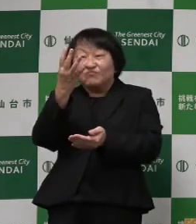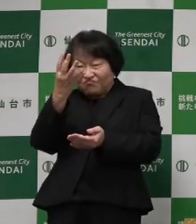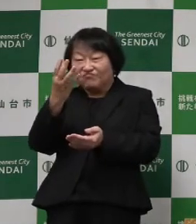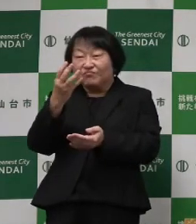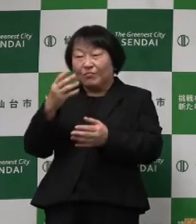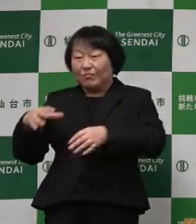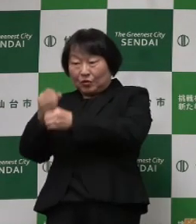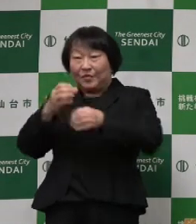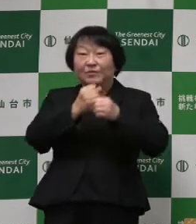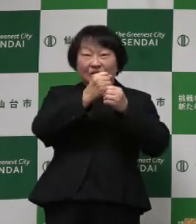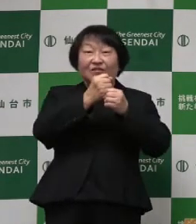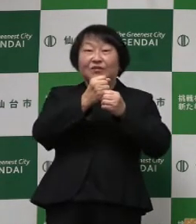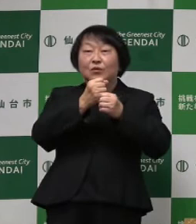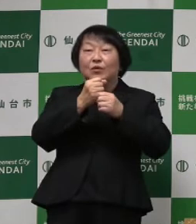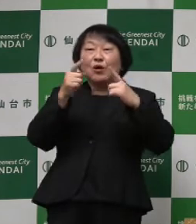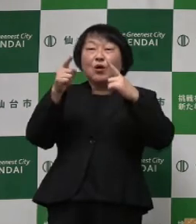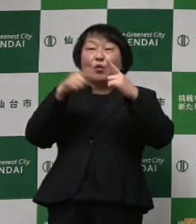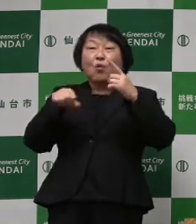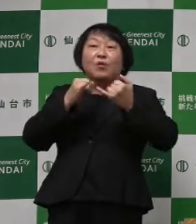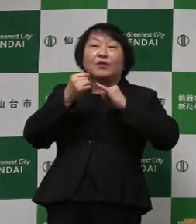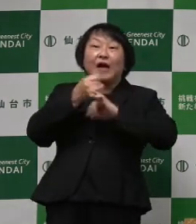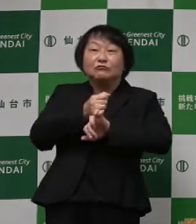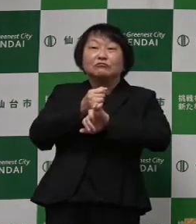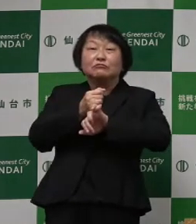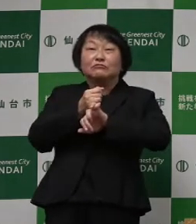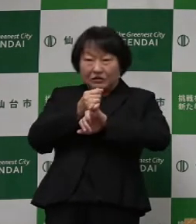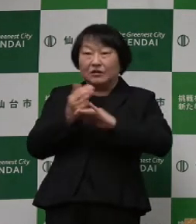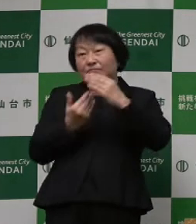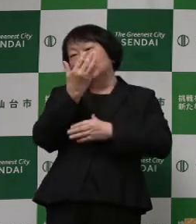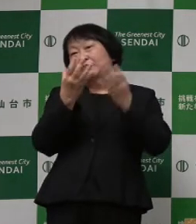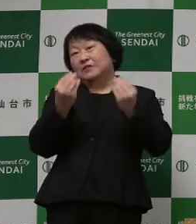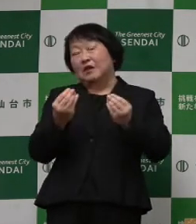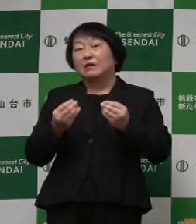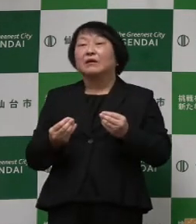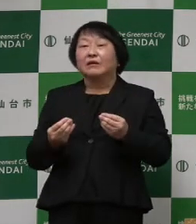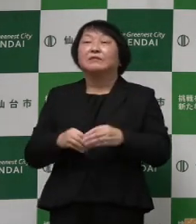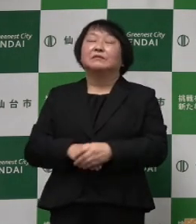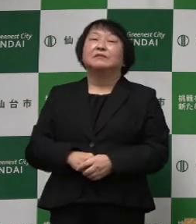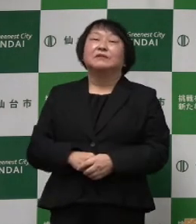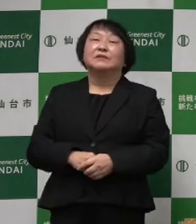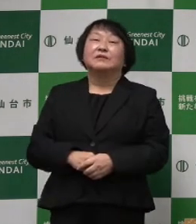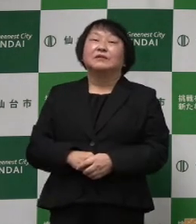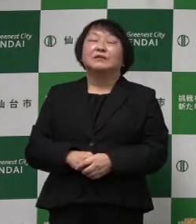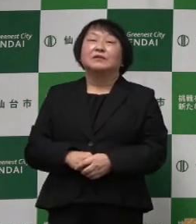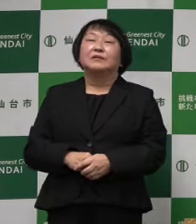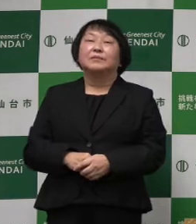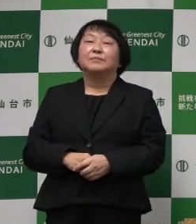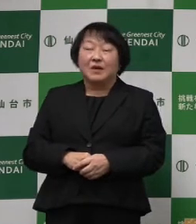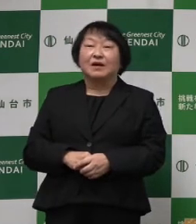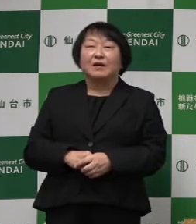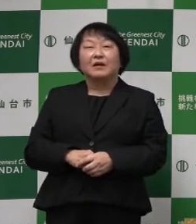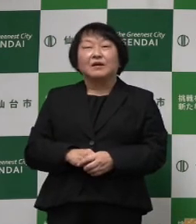げて当選を果たしました。で、当選されたわけですから一定数信任を得